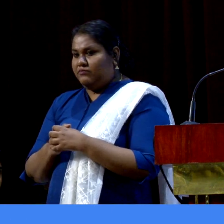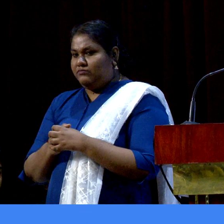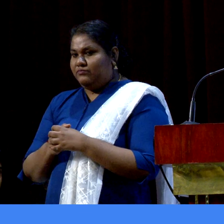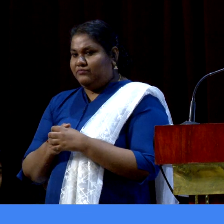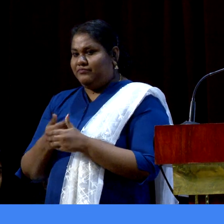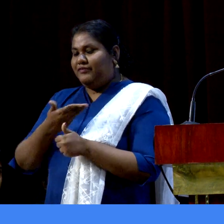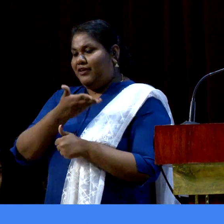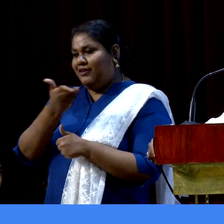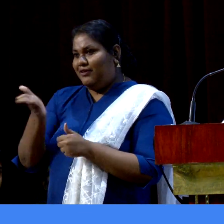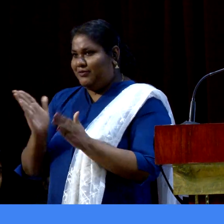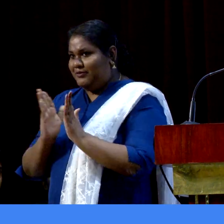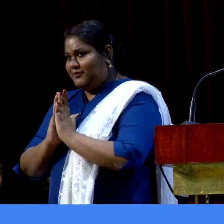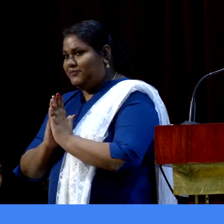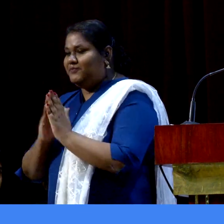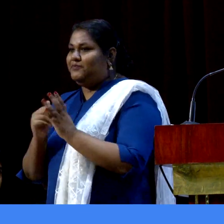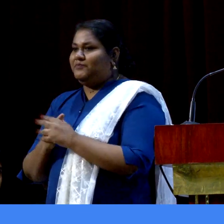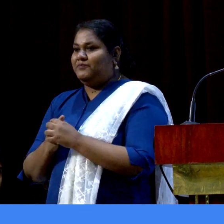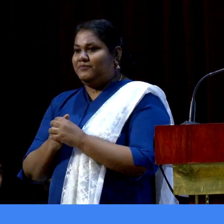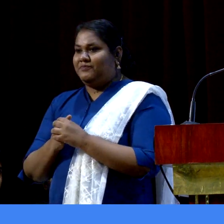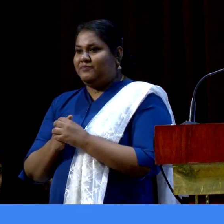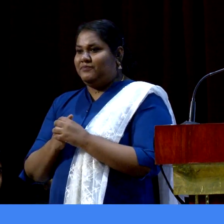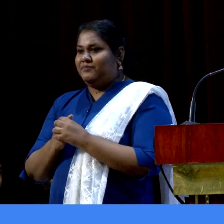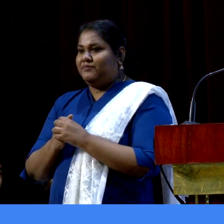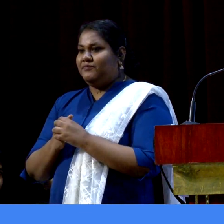அனைவருக்கும் வணக்கம்.